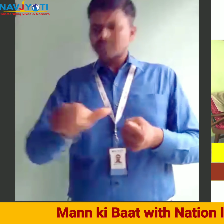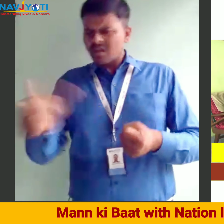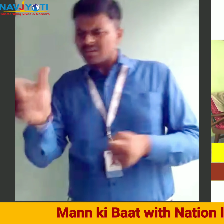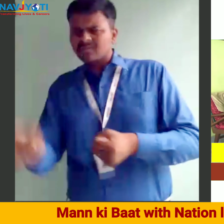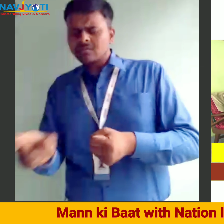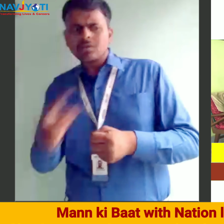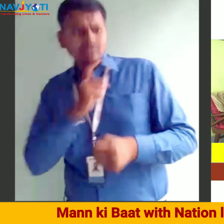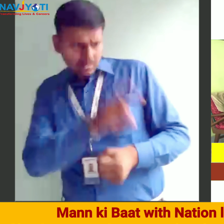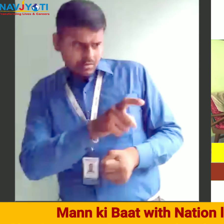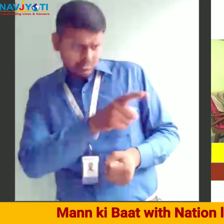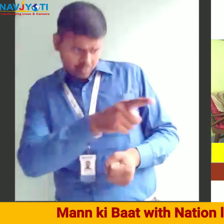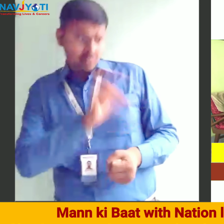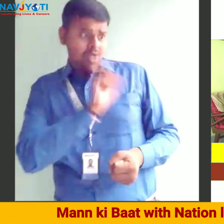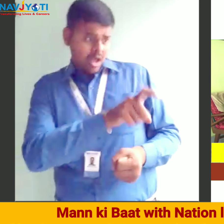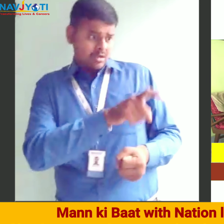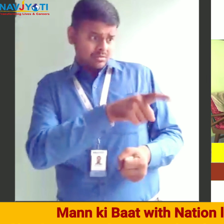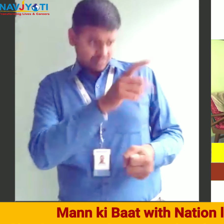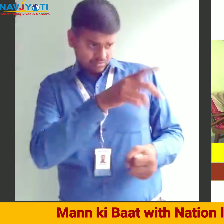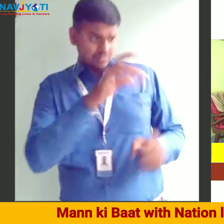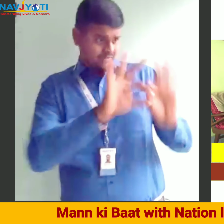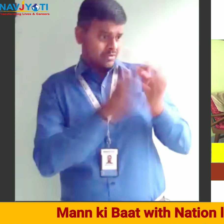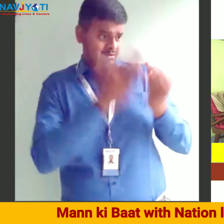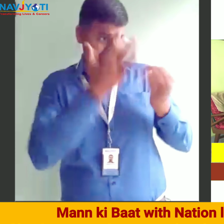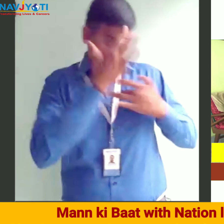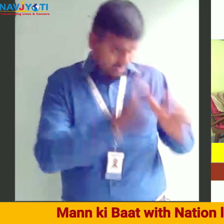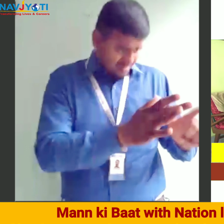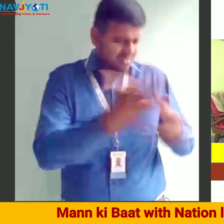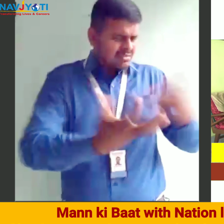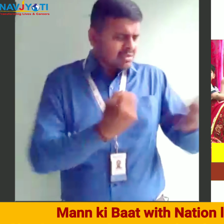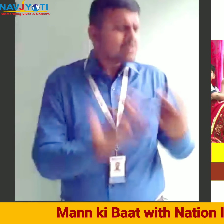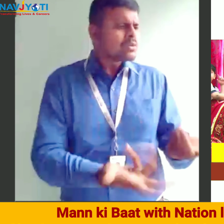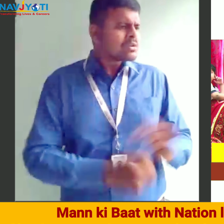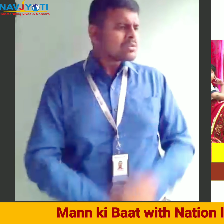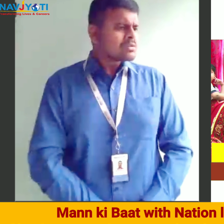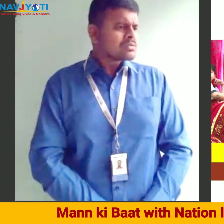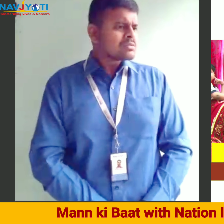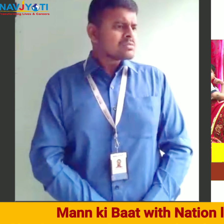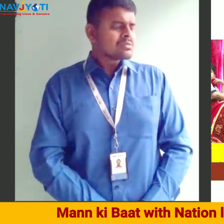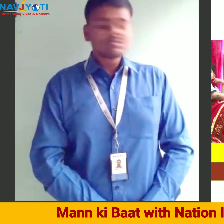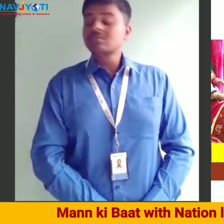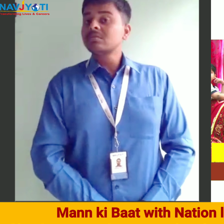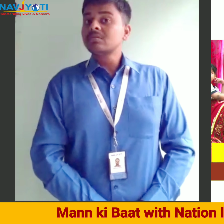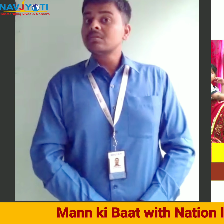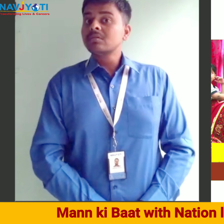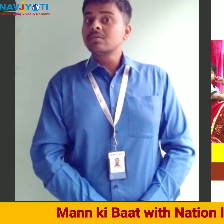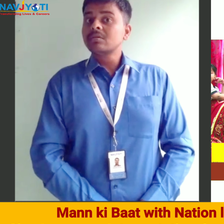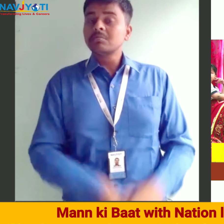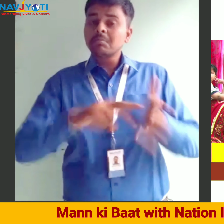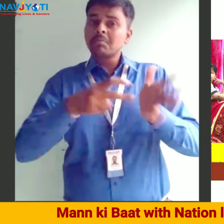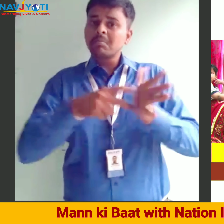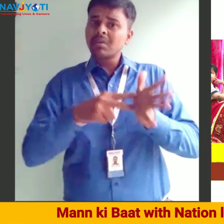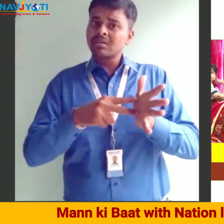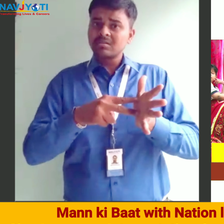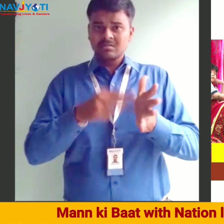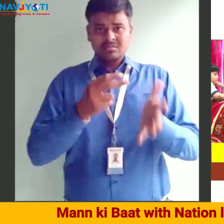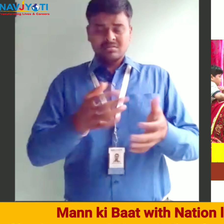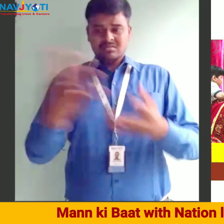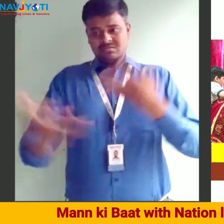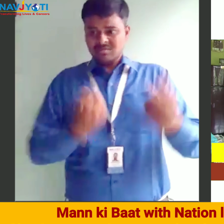हुआ दिखता था तो आस पड़ोस के लोग उसको जरूर पूछते थे, क्या घर में कोई बीमार है? यानी